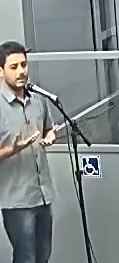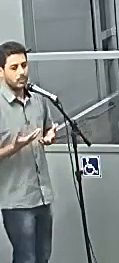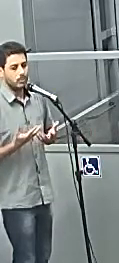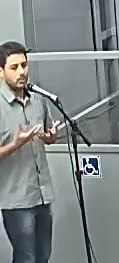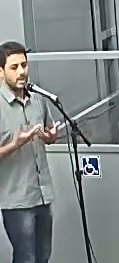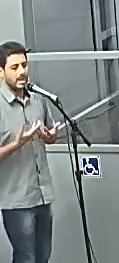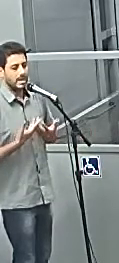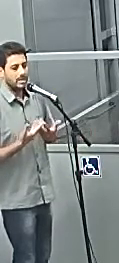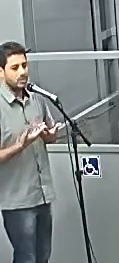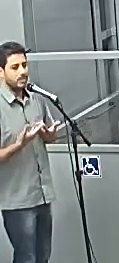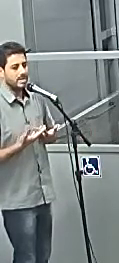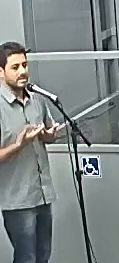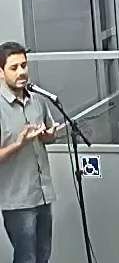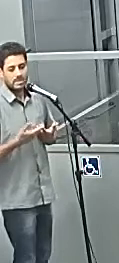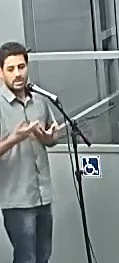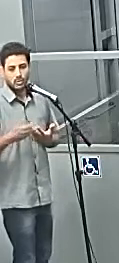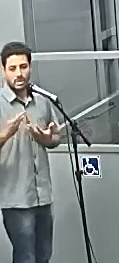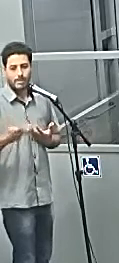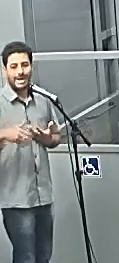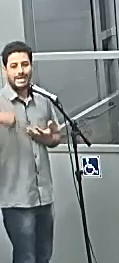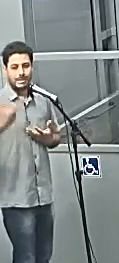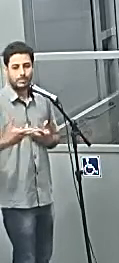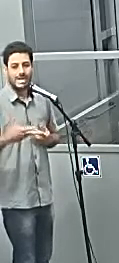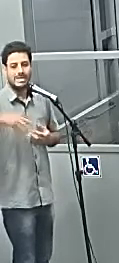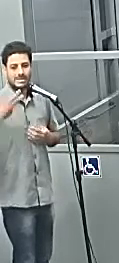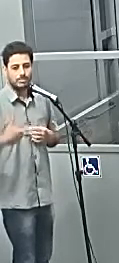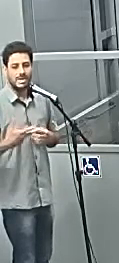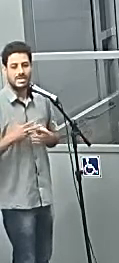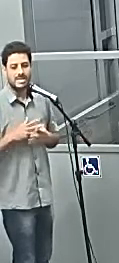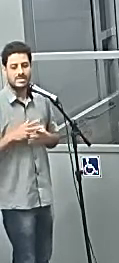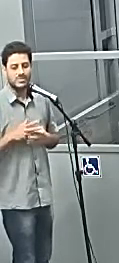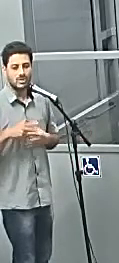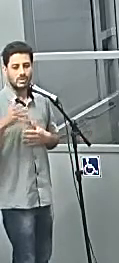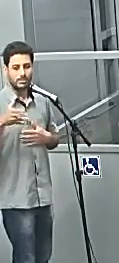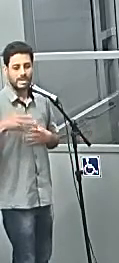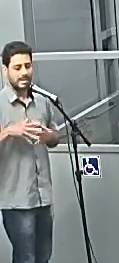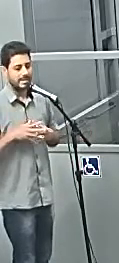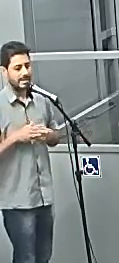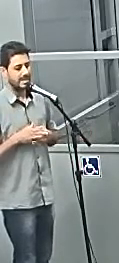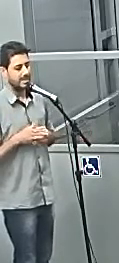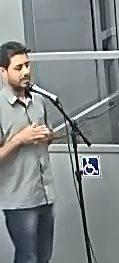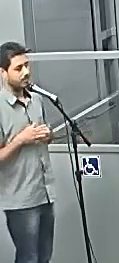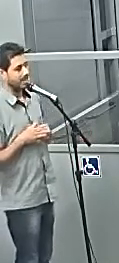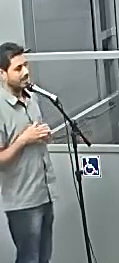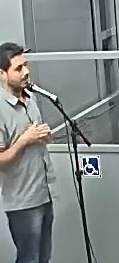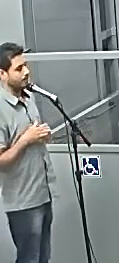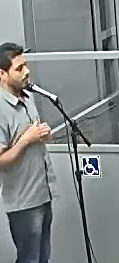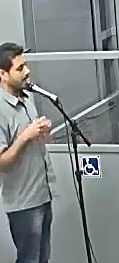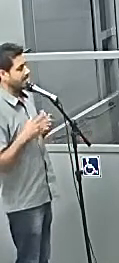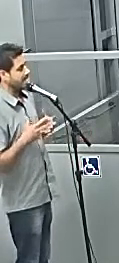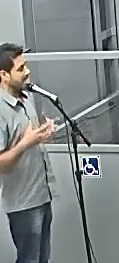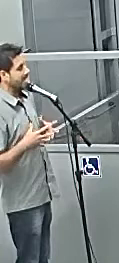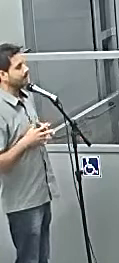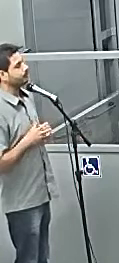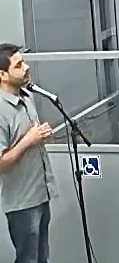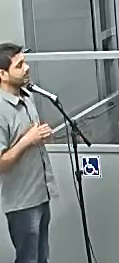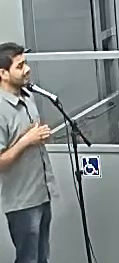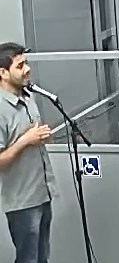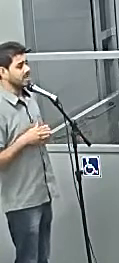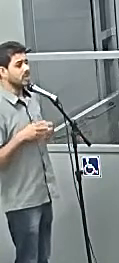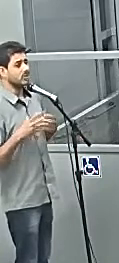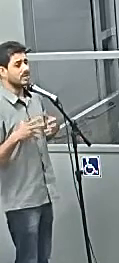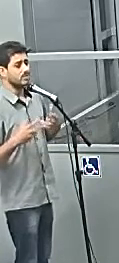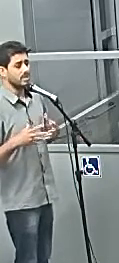mais amplo porque a gente pensa no trabalho ea deputada adaptadas tem essa visão a deputada aline adaptada andréia